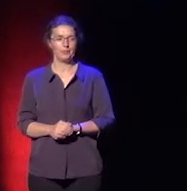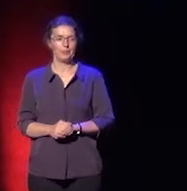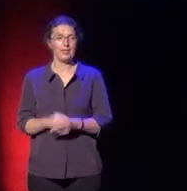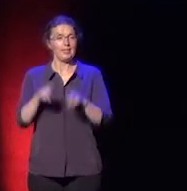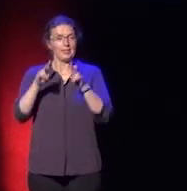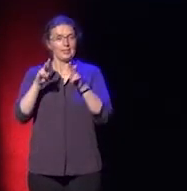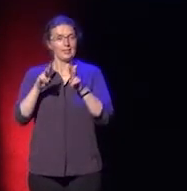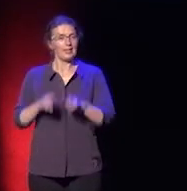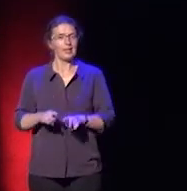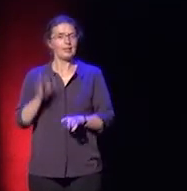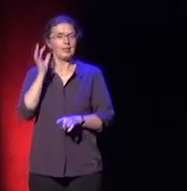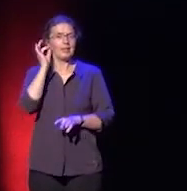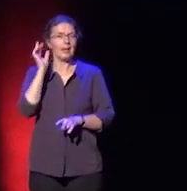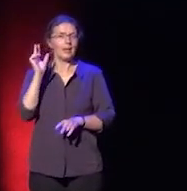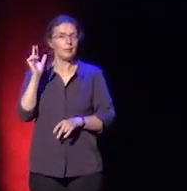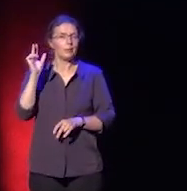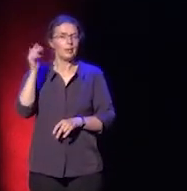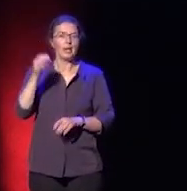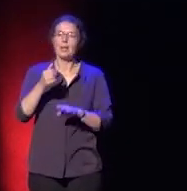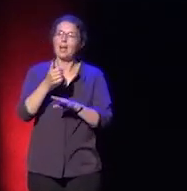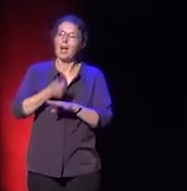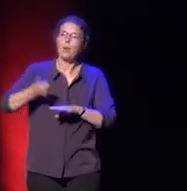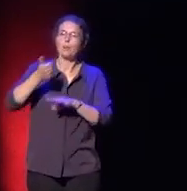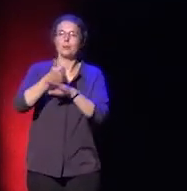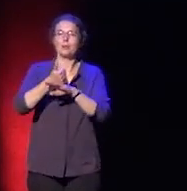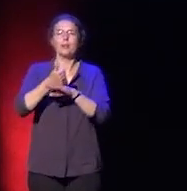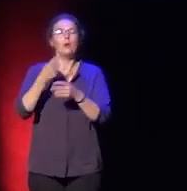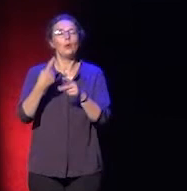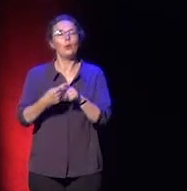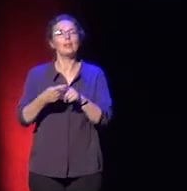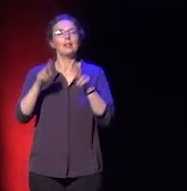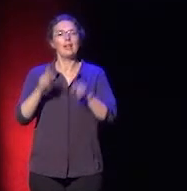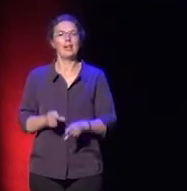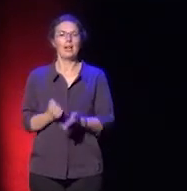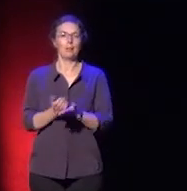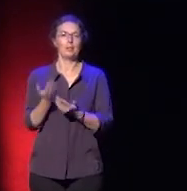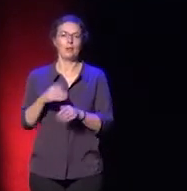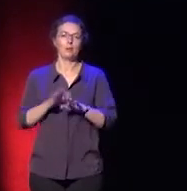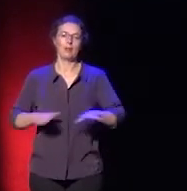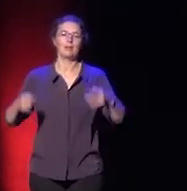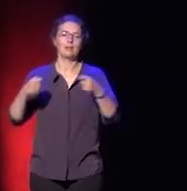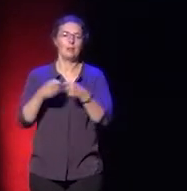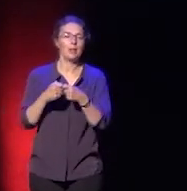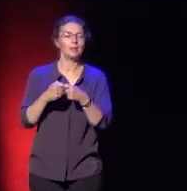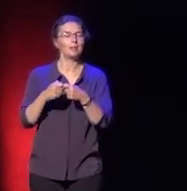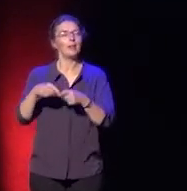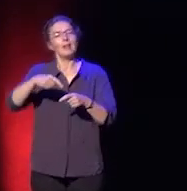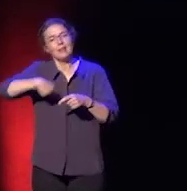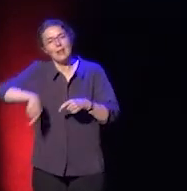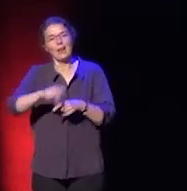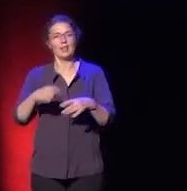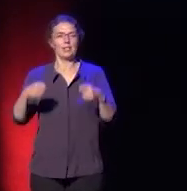Sehr geehrte Damen und Herren, Haupt- und Ehrenamtliche aus dem Landesverband, aus den